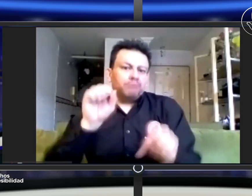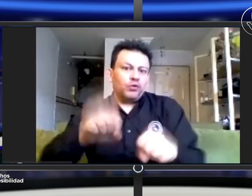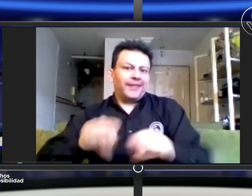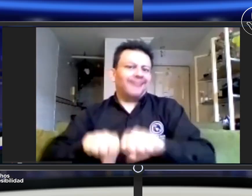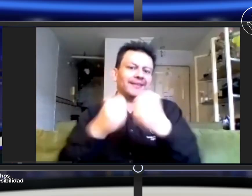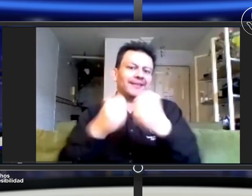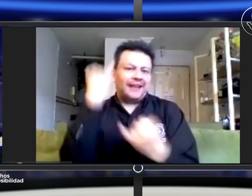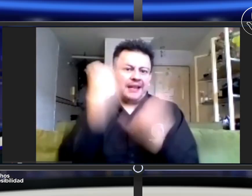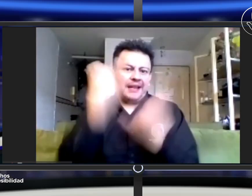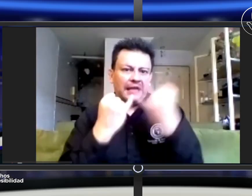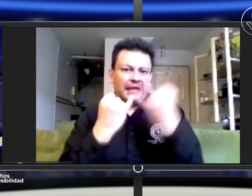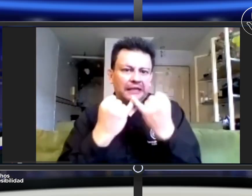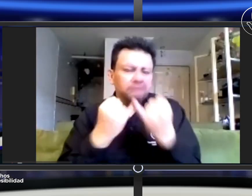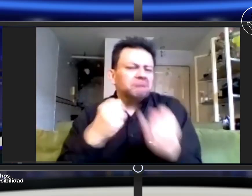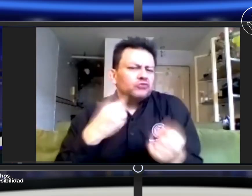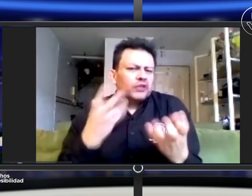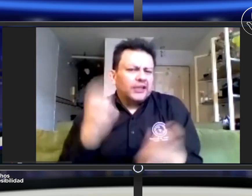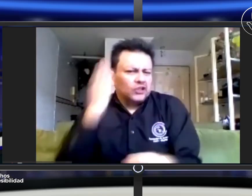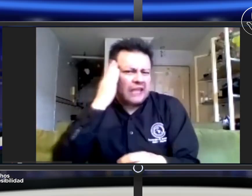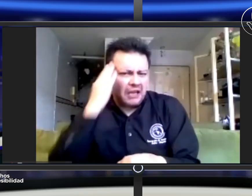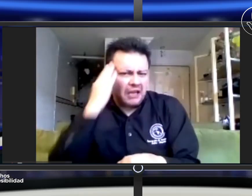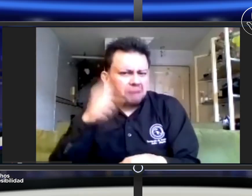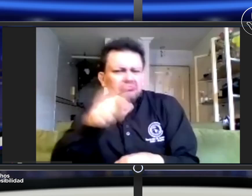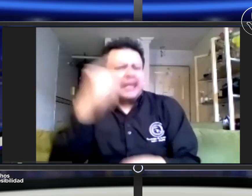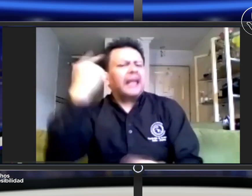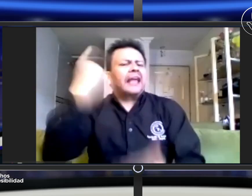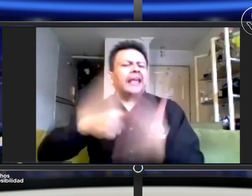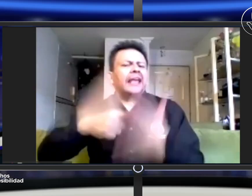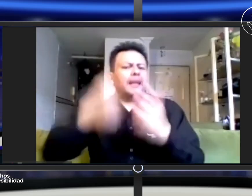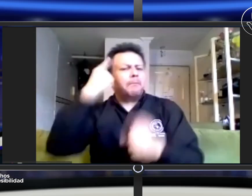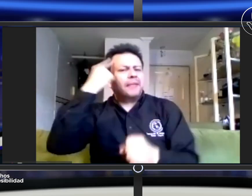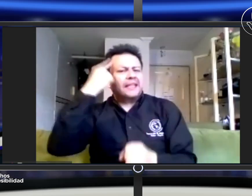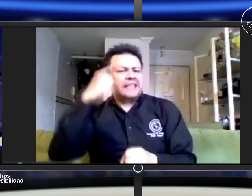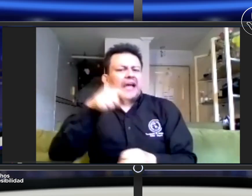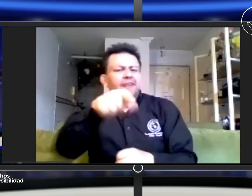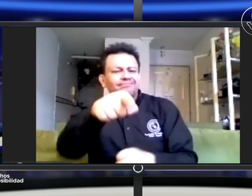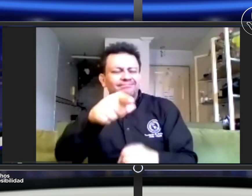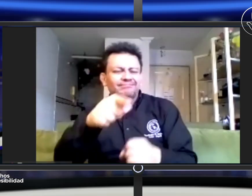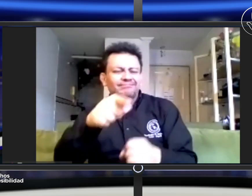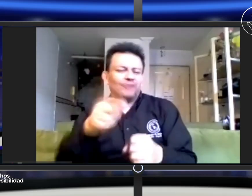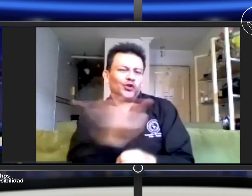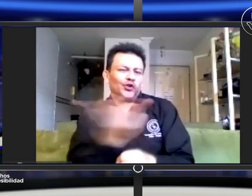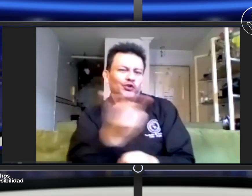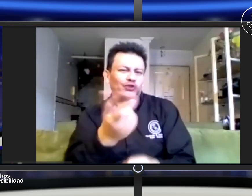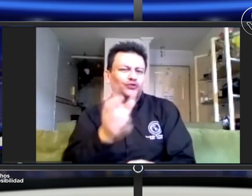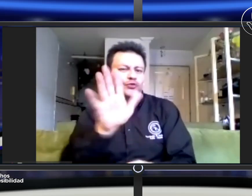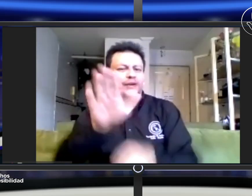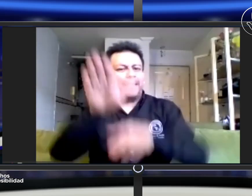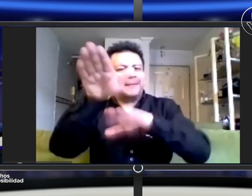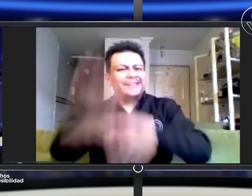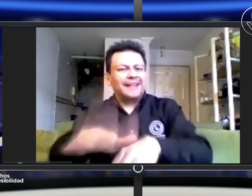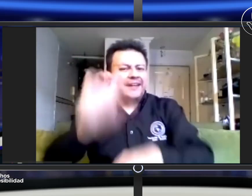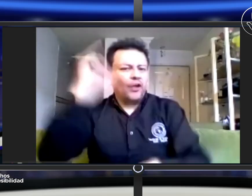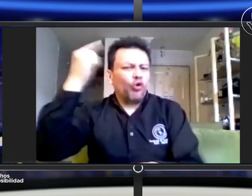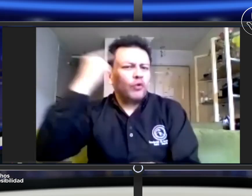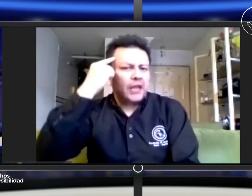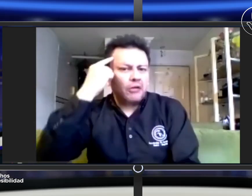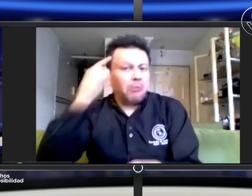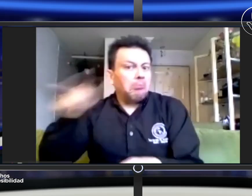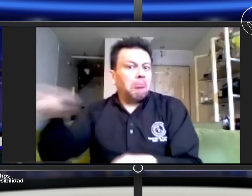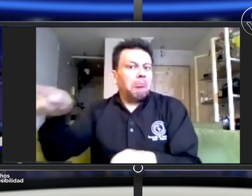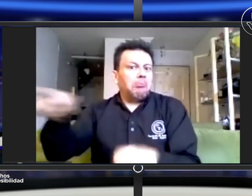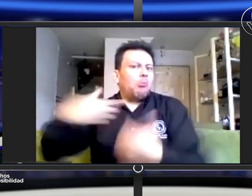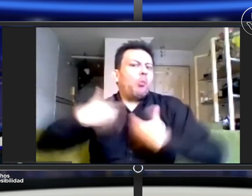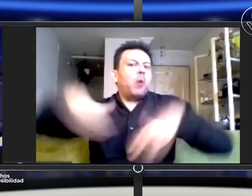es la consecuencia de esto? Por eso es que nosotros creemos que se está dañando la identidad como personas sordas. Y pues para que ustedes